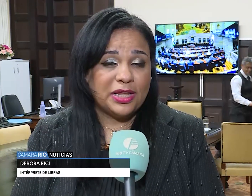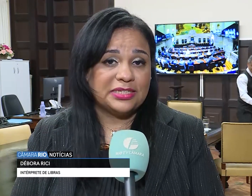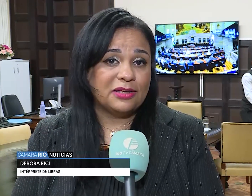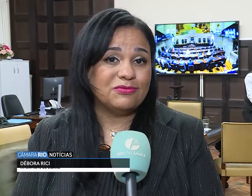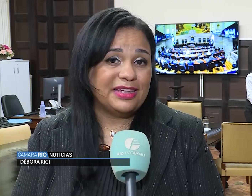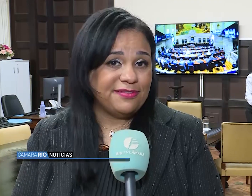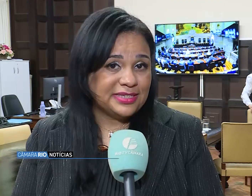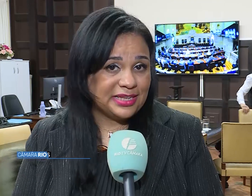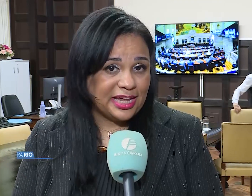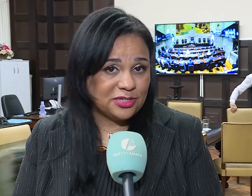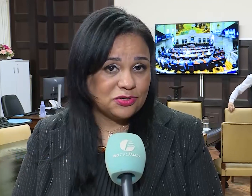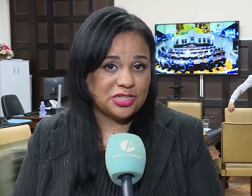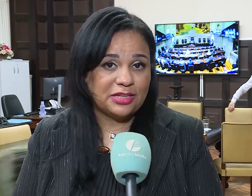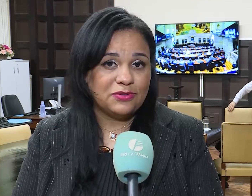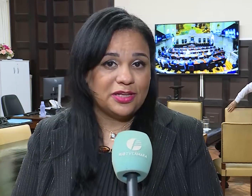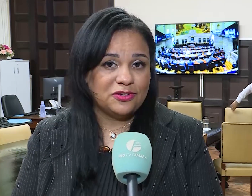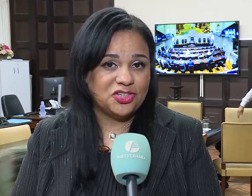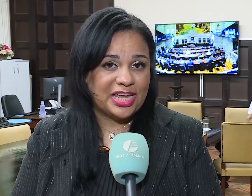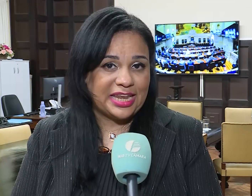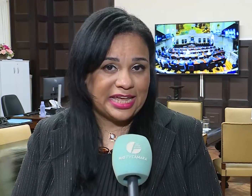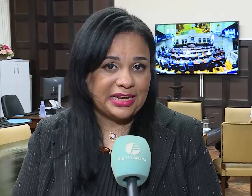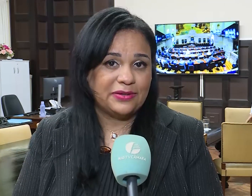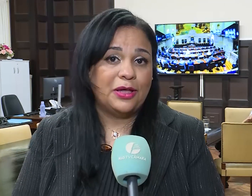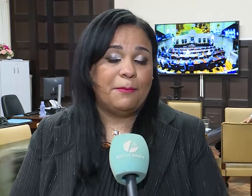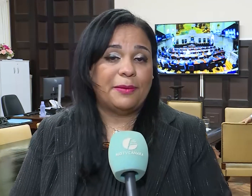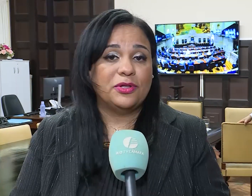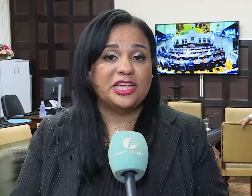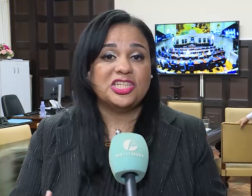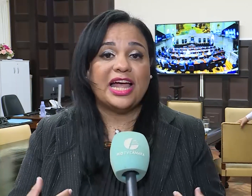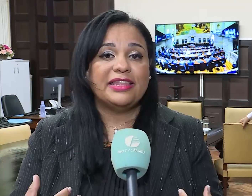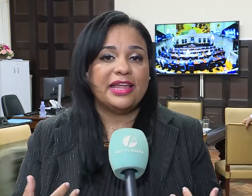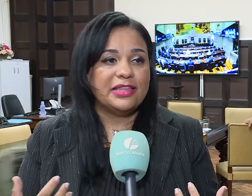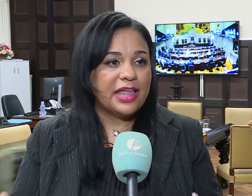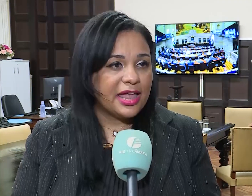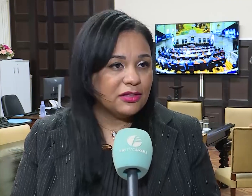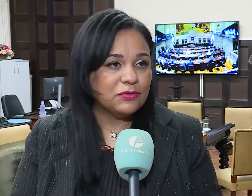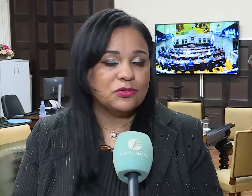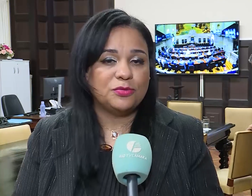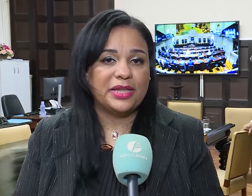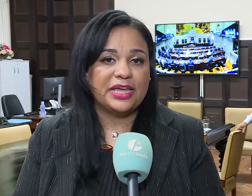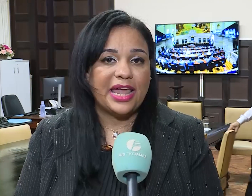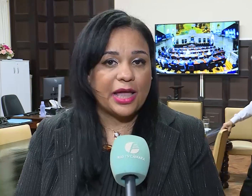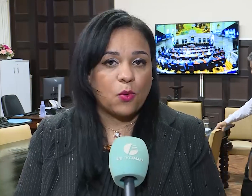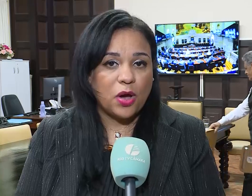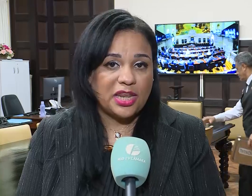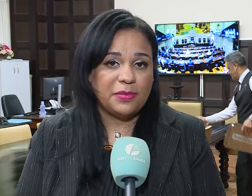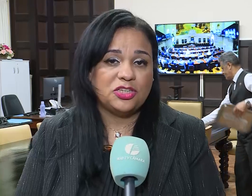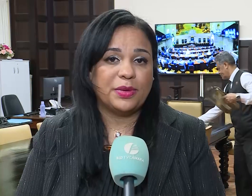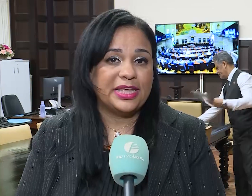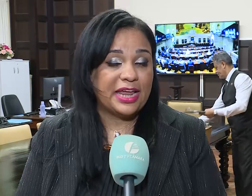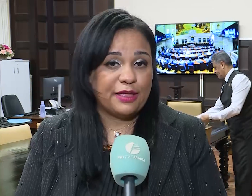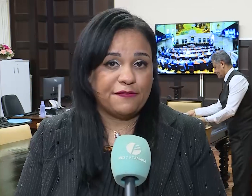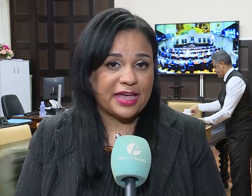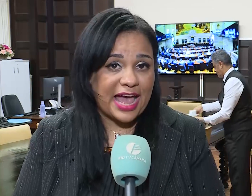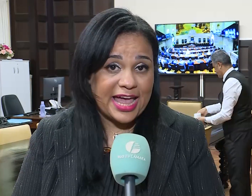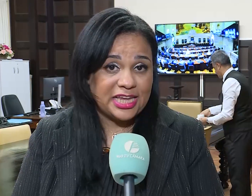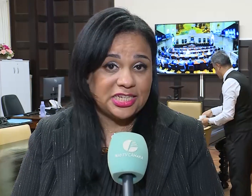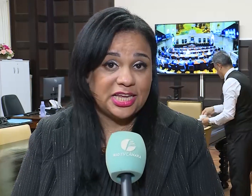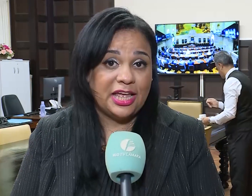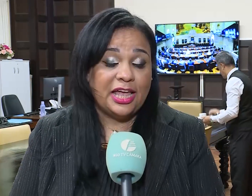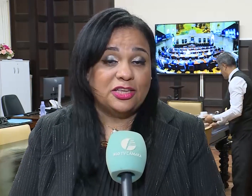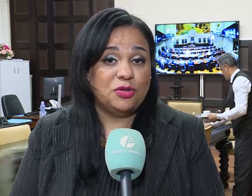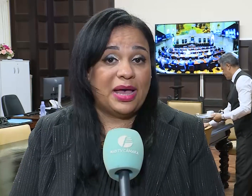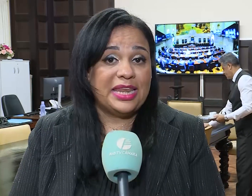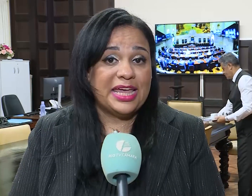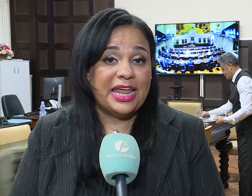a população deficiente do Estado do Rio de Janeiro, para poder estar atendendo de maneira equânime, de maneira